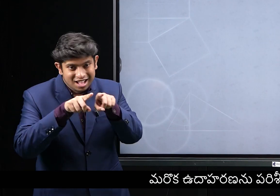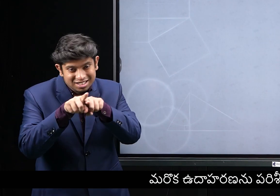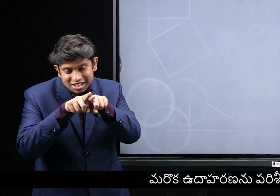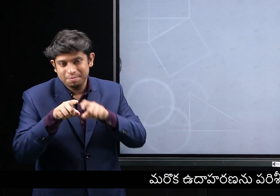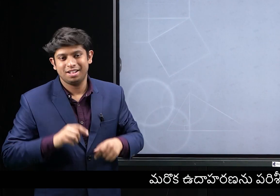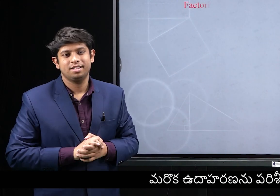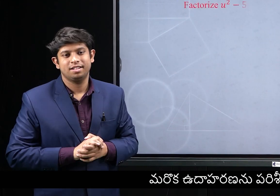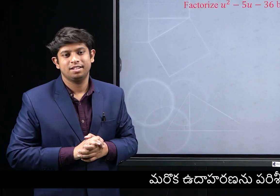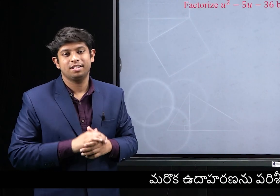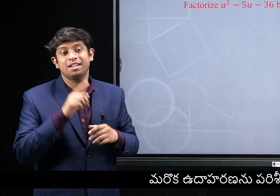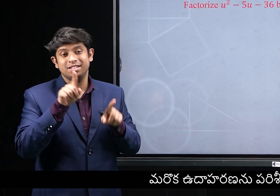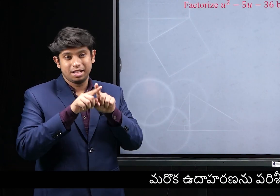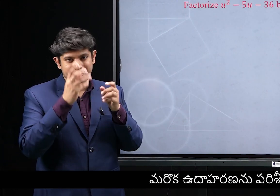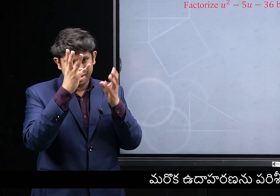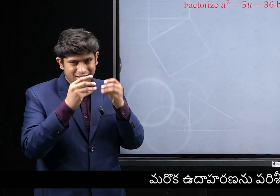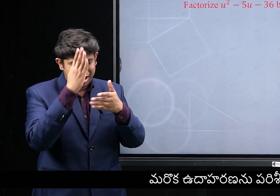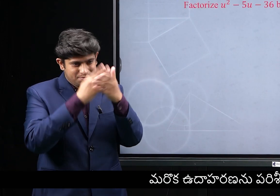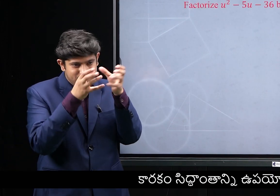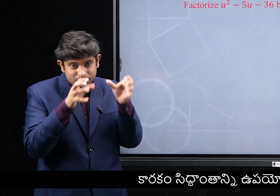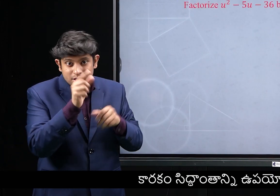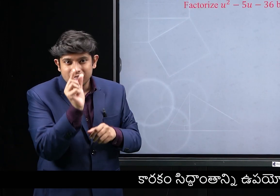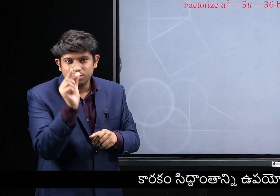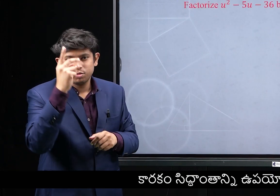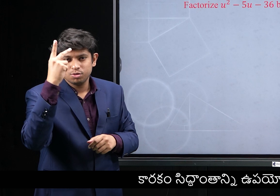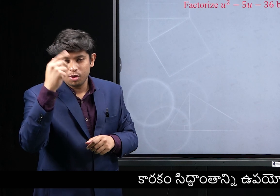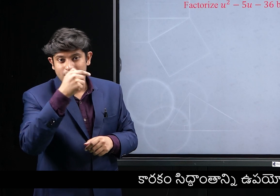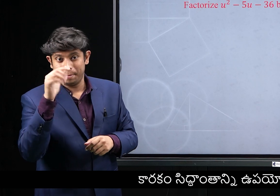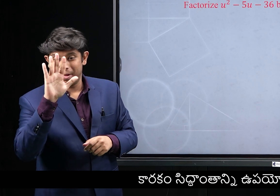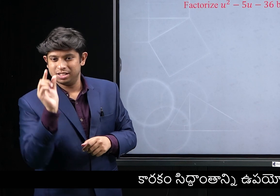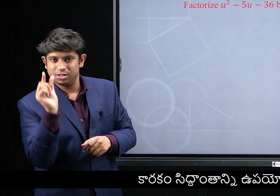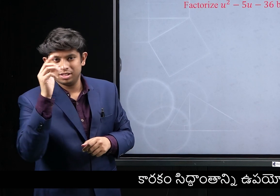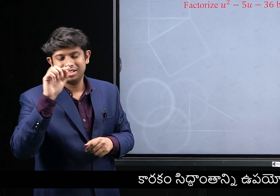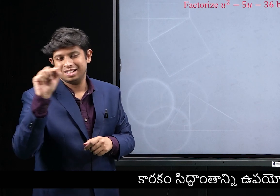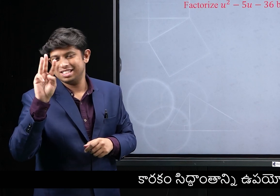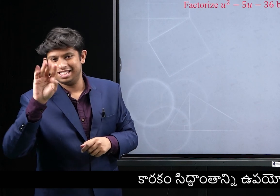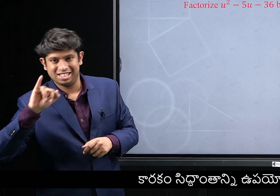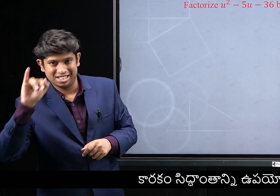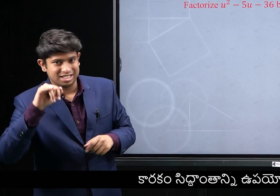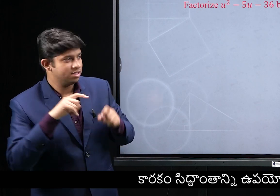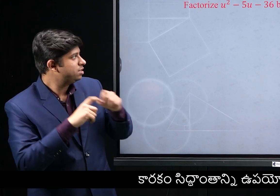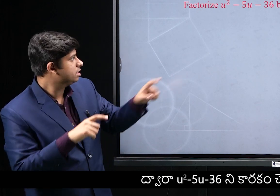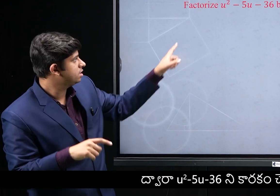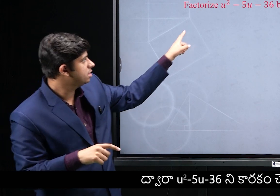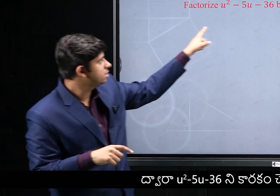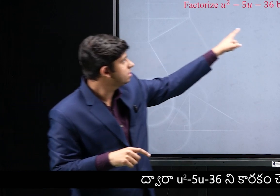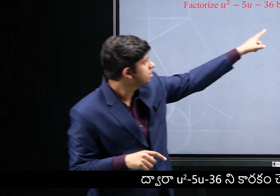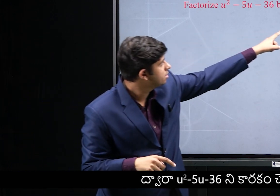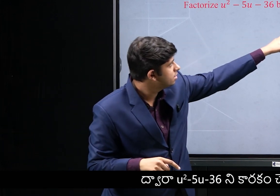మరొక ఉదాహరణ పరిశీలిద్దాం. కారకం సిద్ధాంతాన్ని ఉపయోగించడం ద్వారా u²